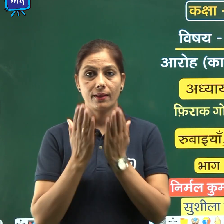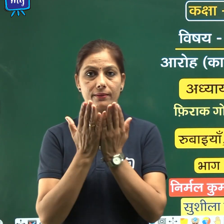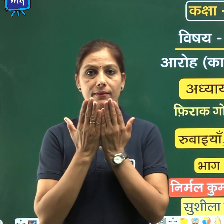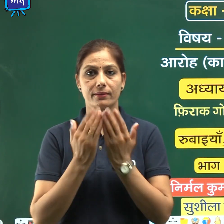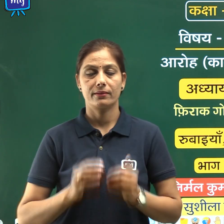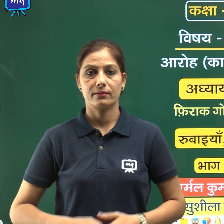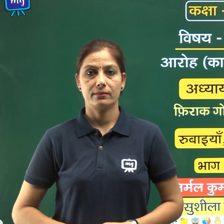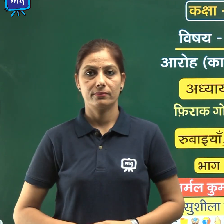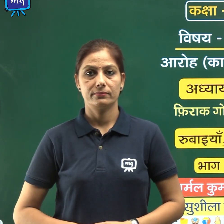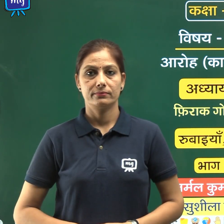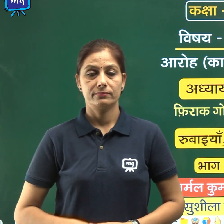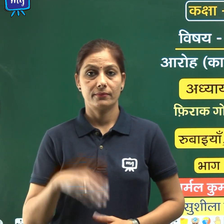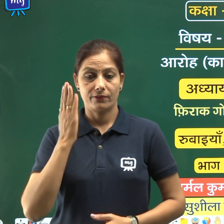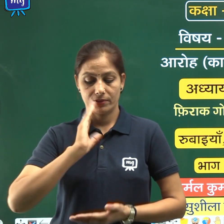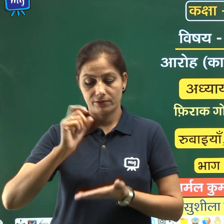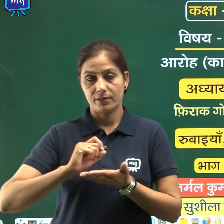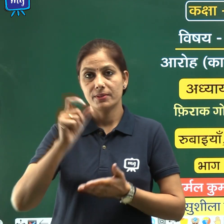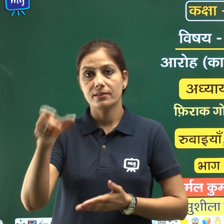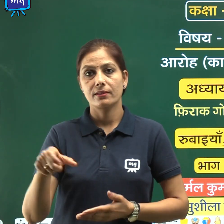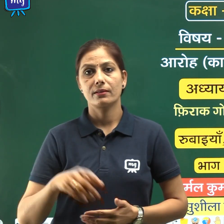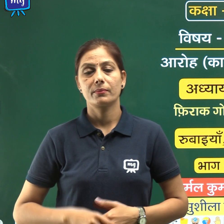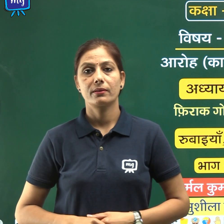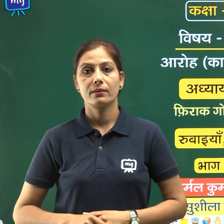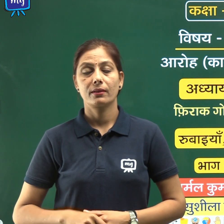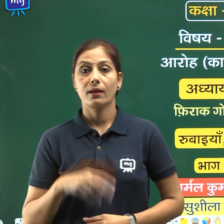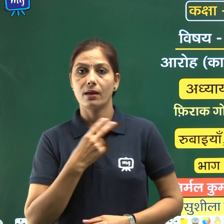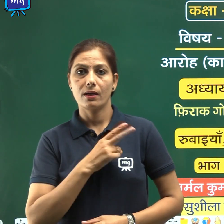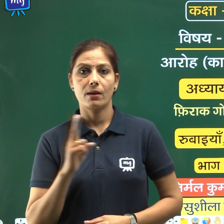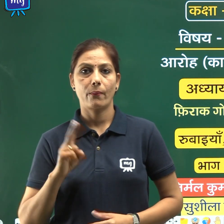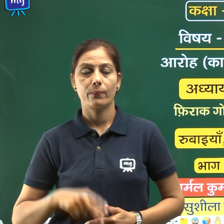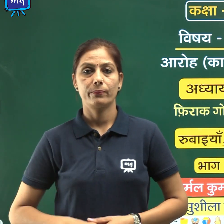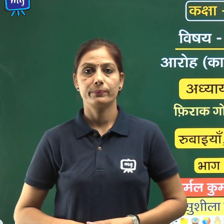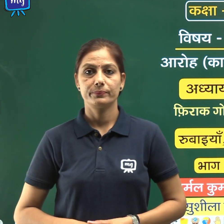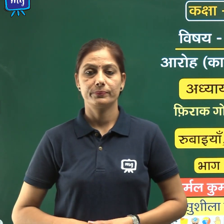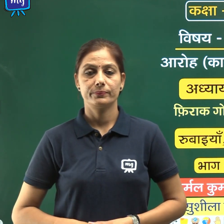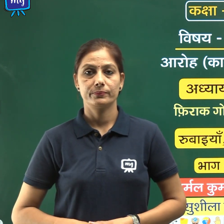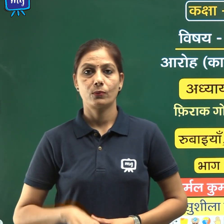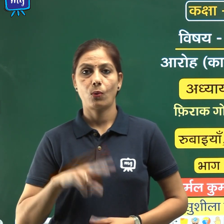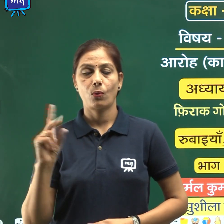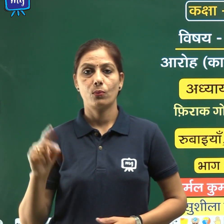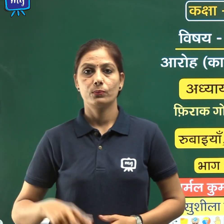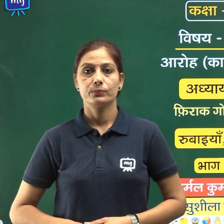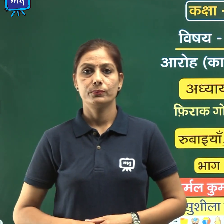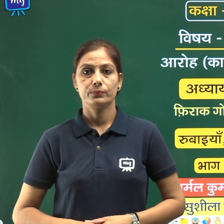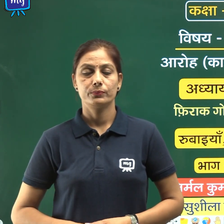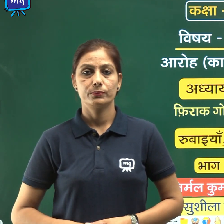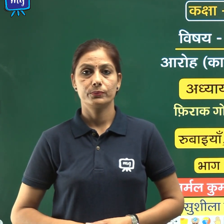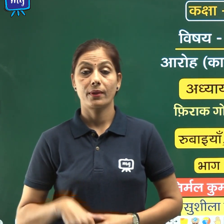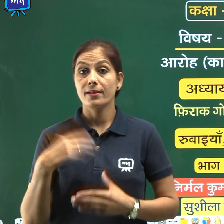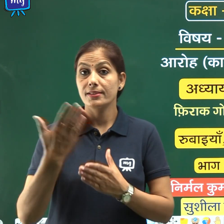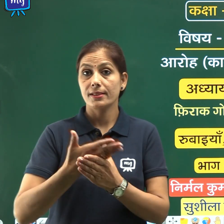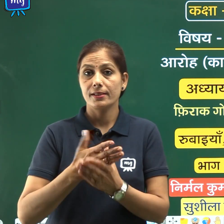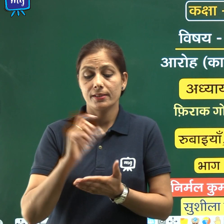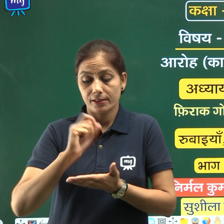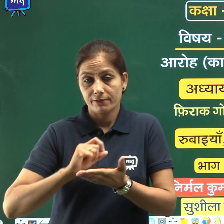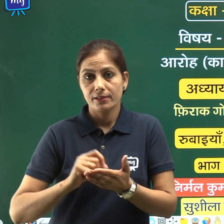करेंगे। कवि का नाम है फिराक गोरखपुरी और संकलित रचनाएं